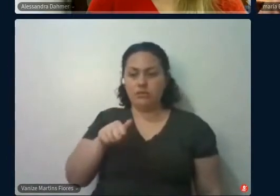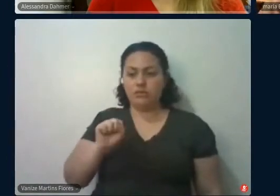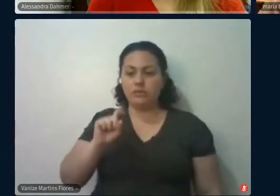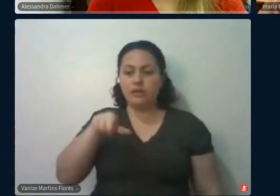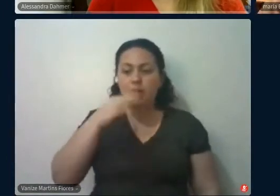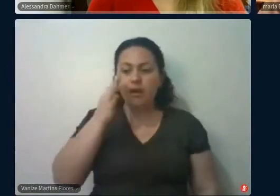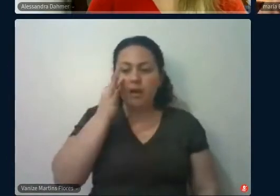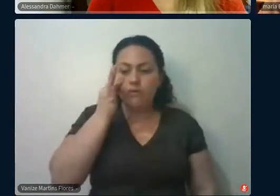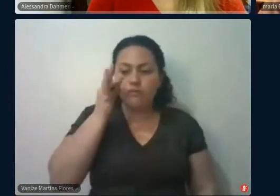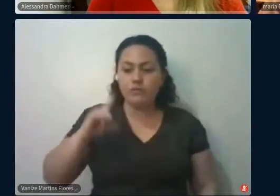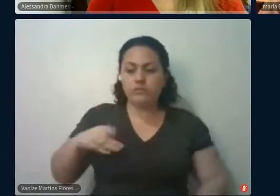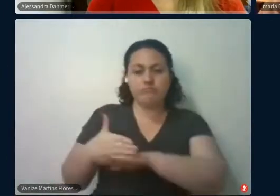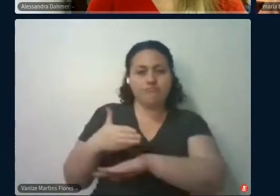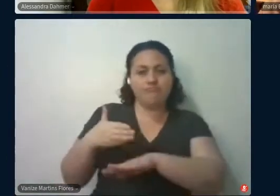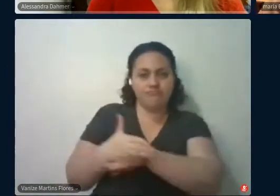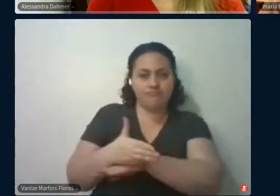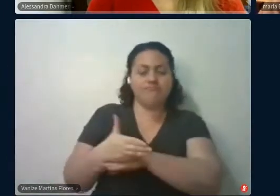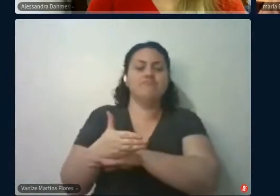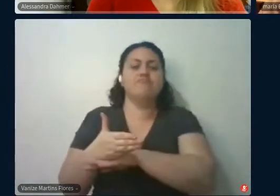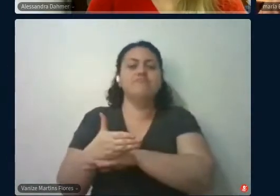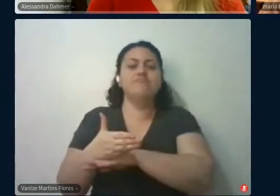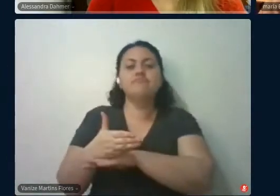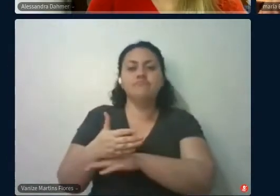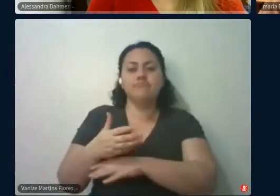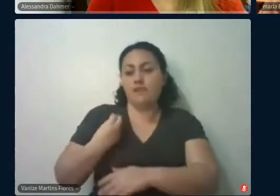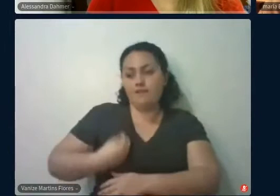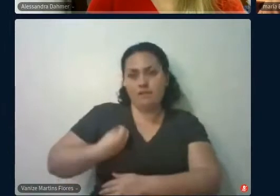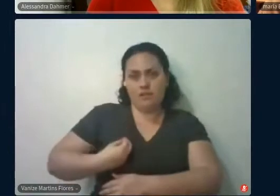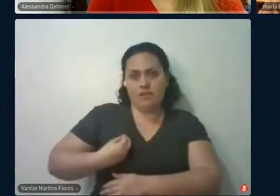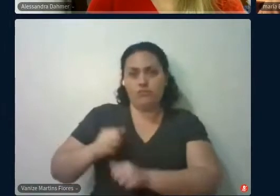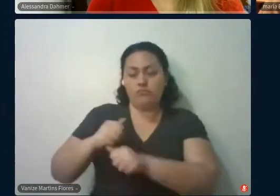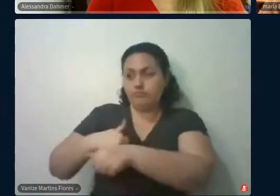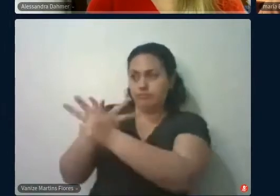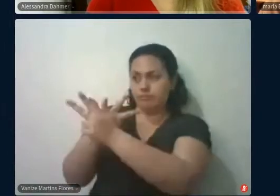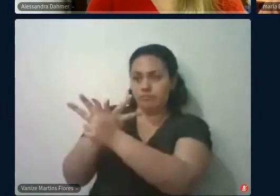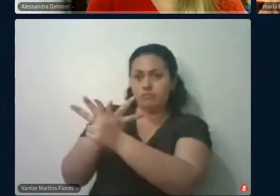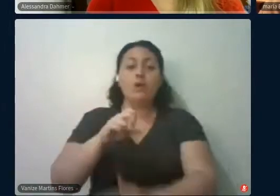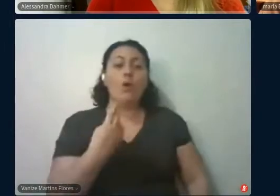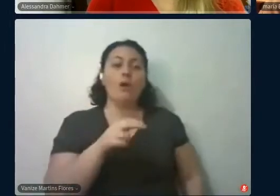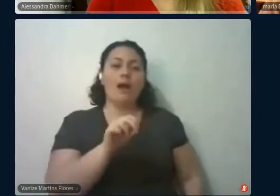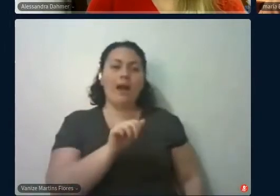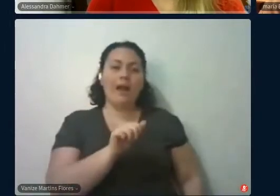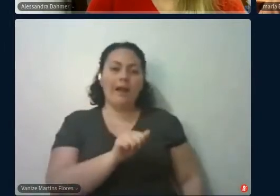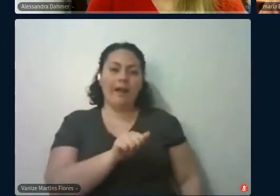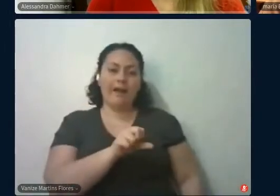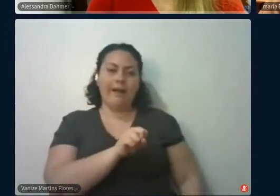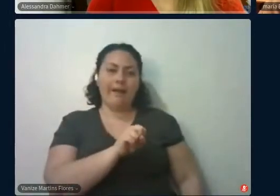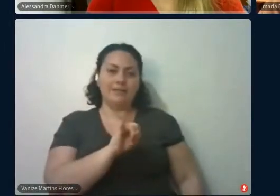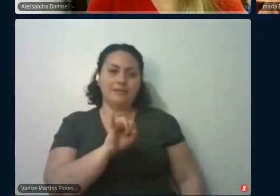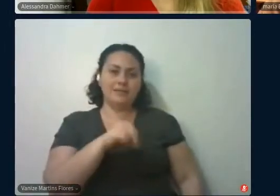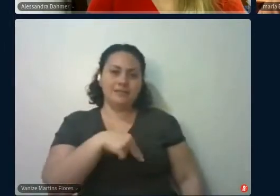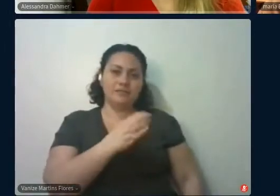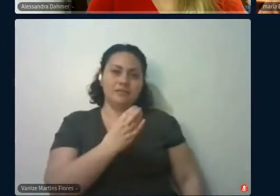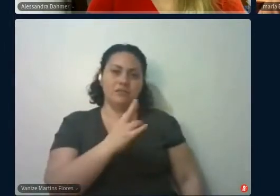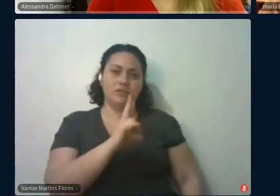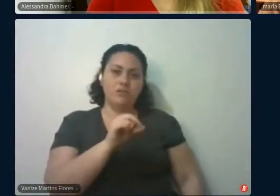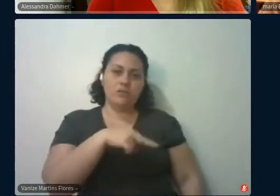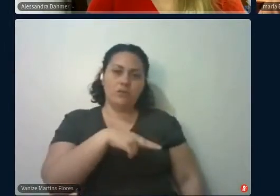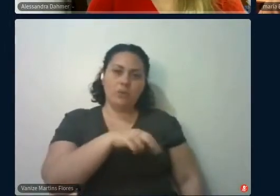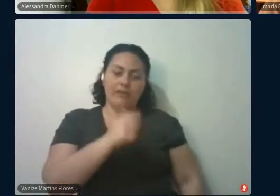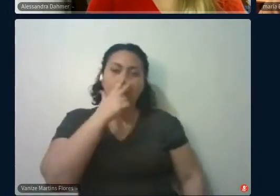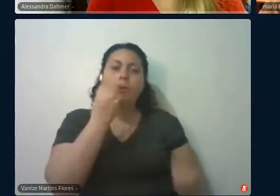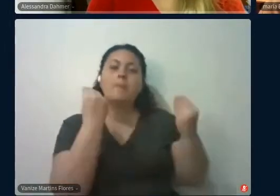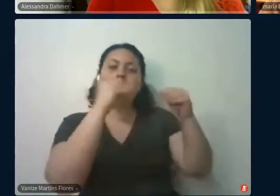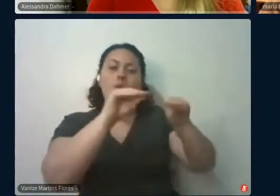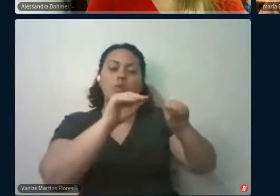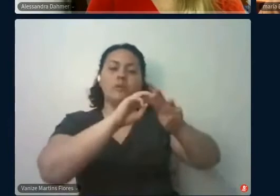acontecendo, né? Ou atividades assíncronas, que podem ser colocadas no ambiente Moodle para que os alunos possam acessar.